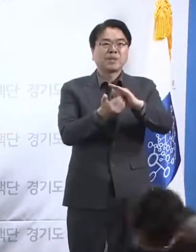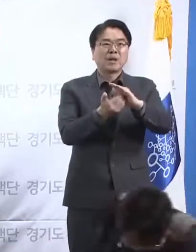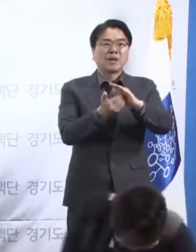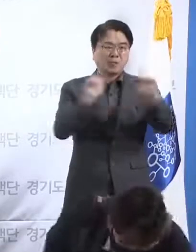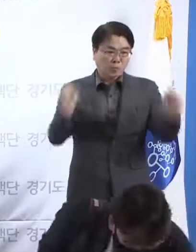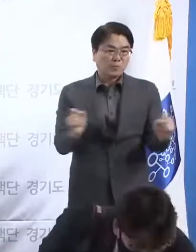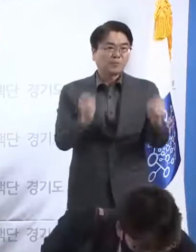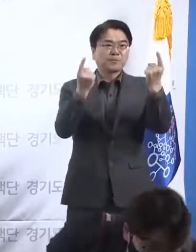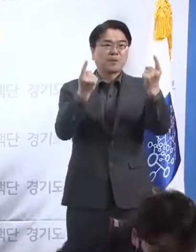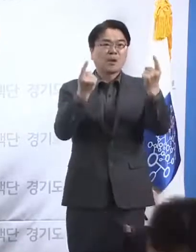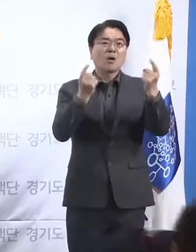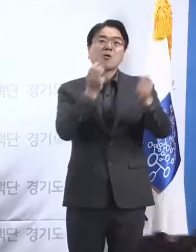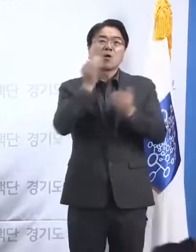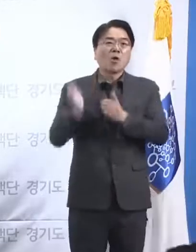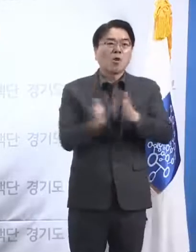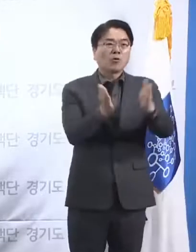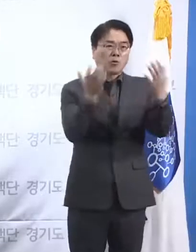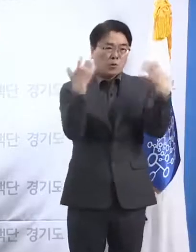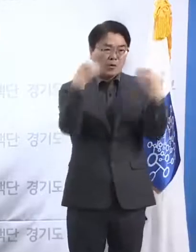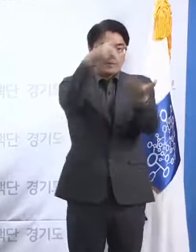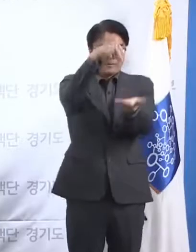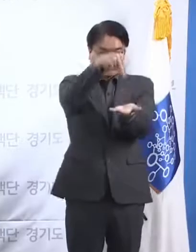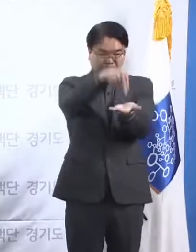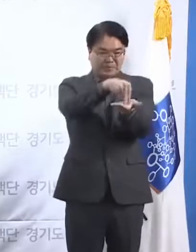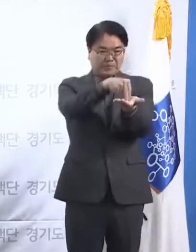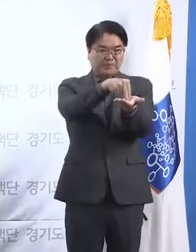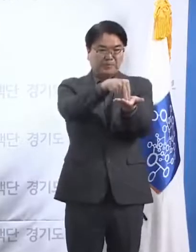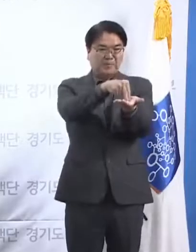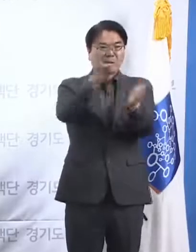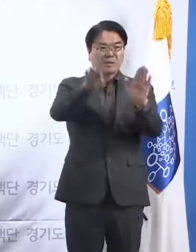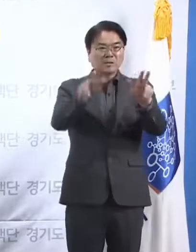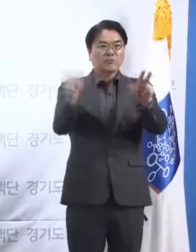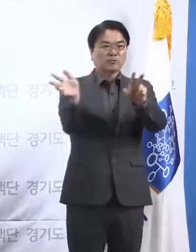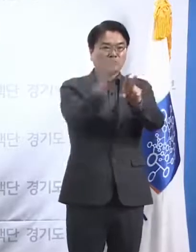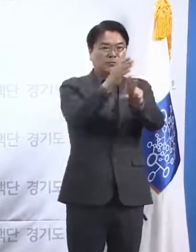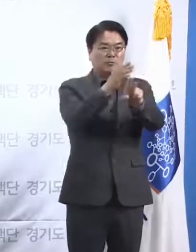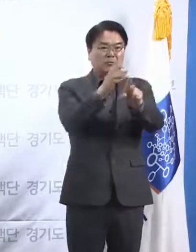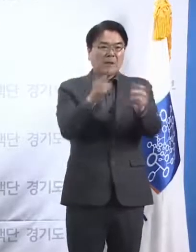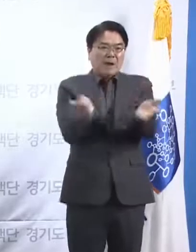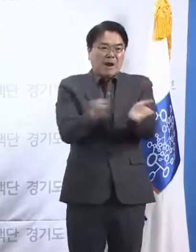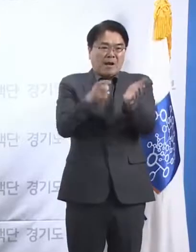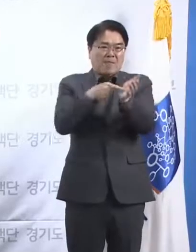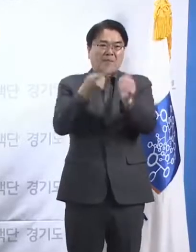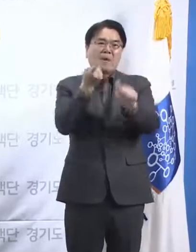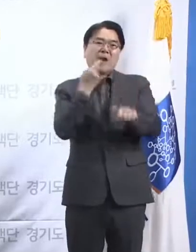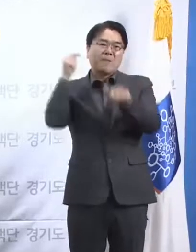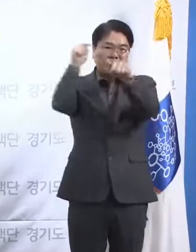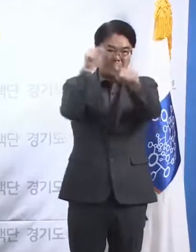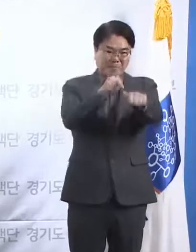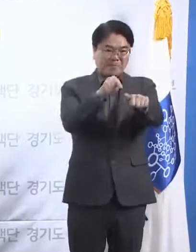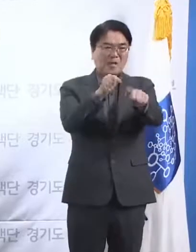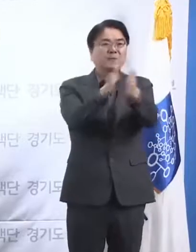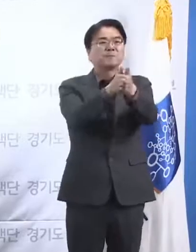이와 함께 우리 경기도는 아래와 같은 긴급 행정명령을